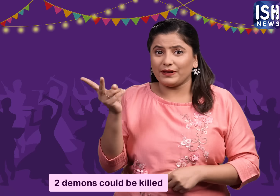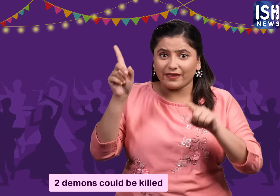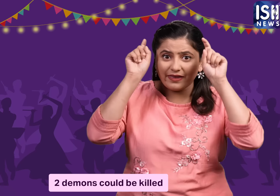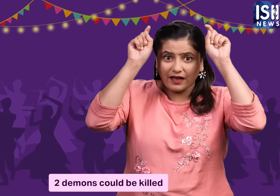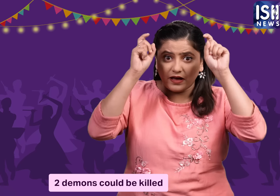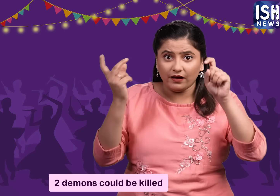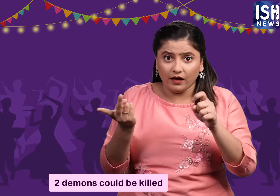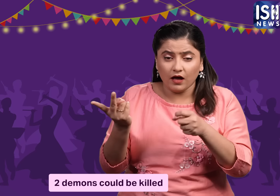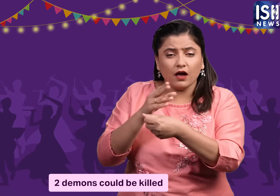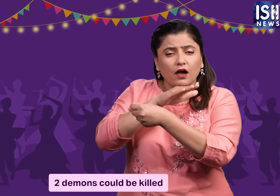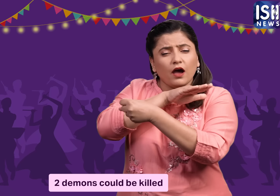2 राक्षसों को केवल